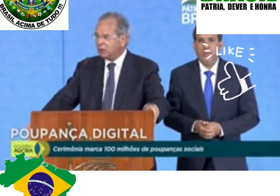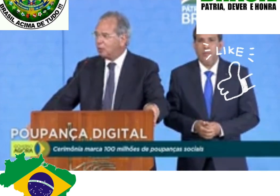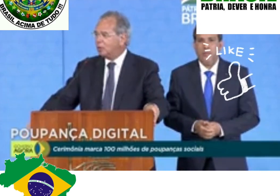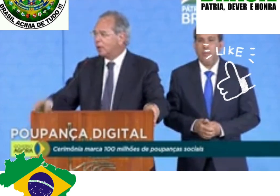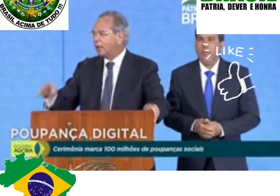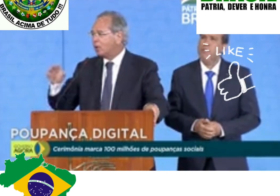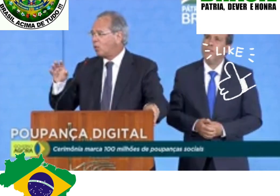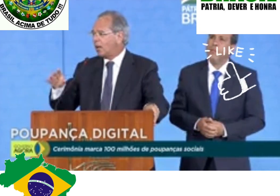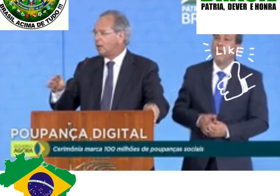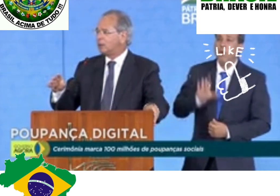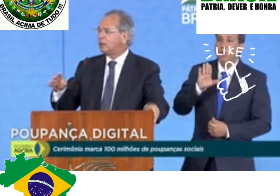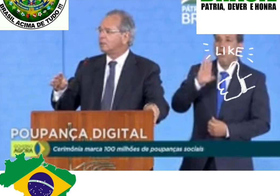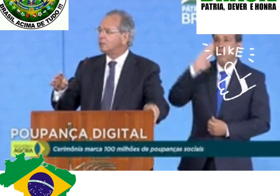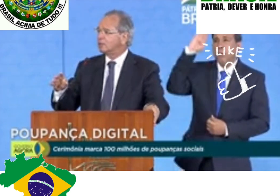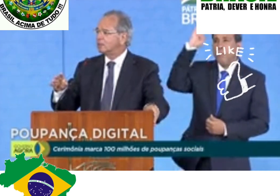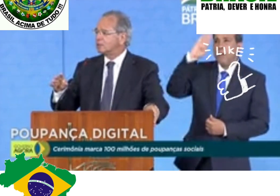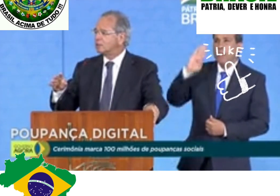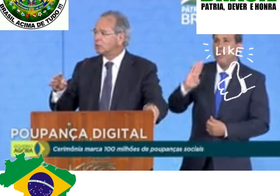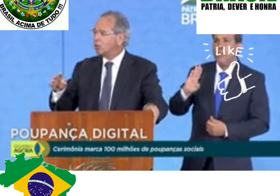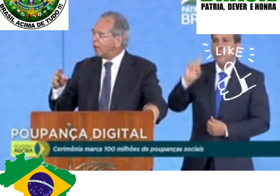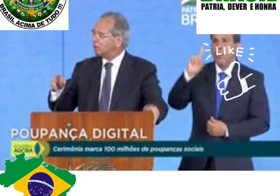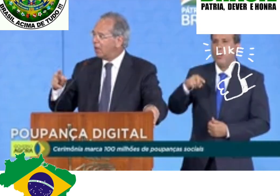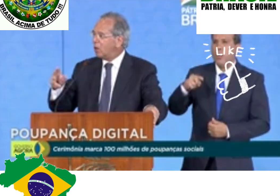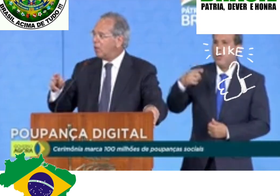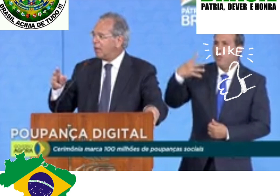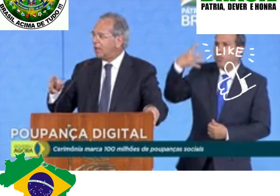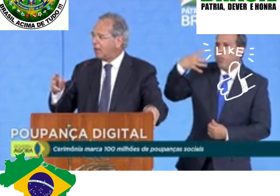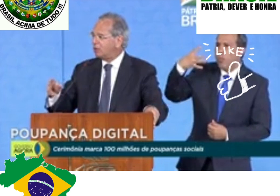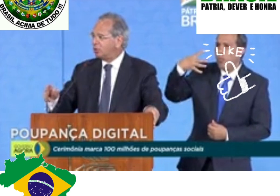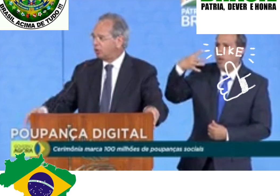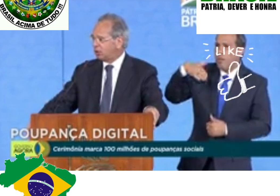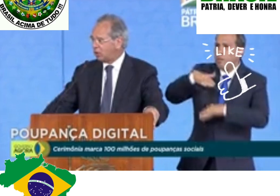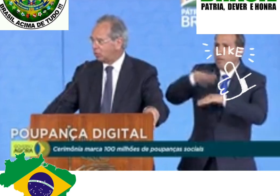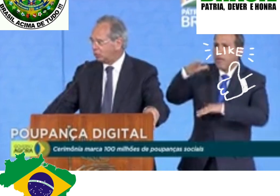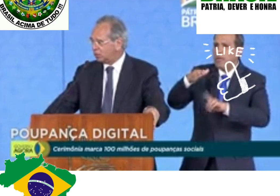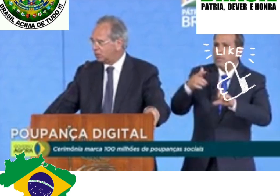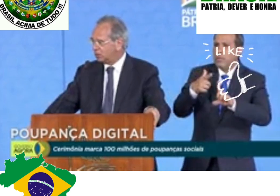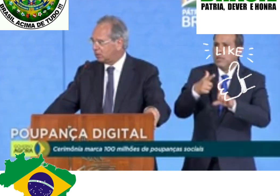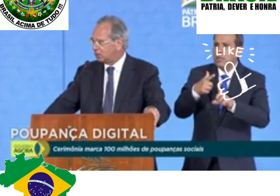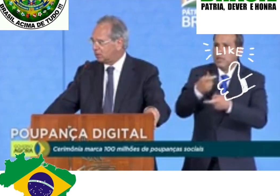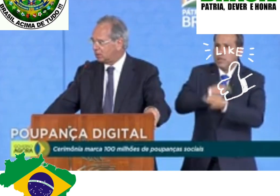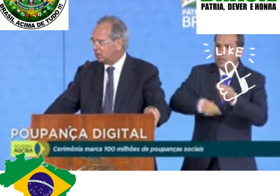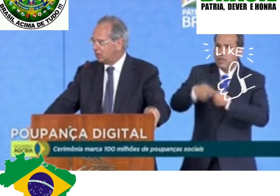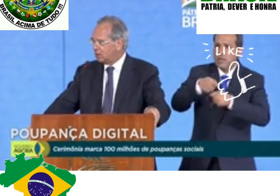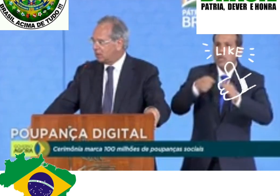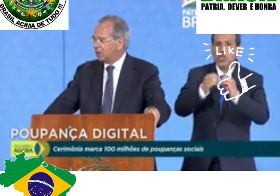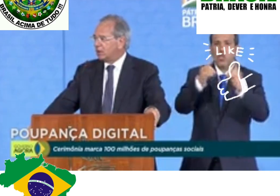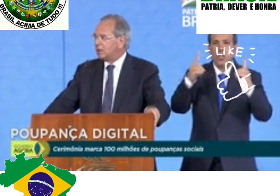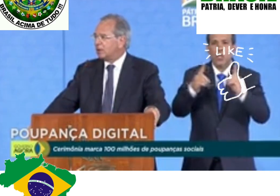O Brasil é o quarto maior mercado digital do mundo.